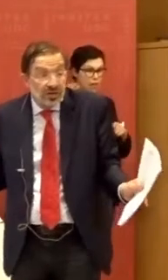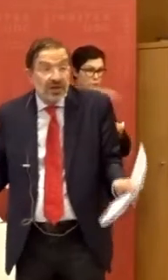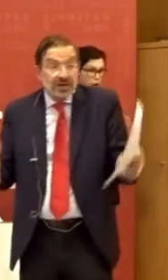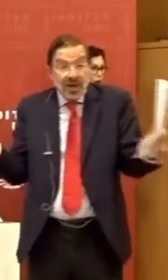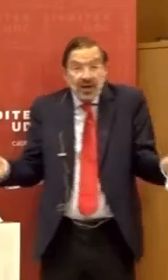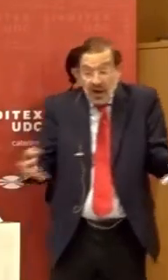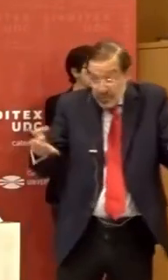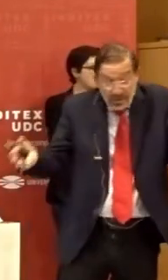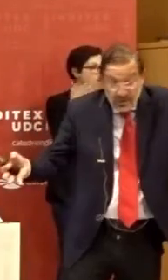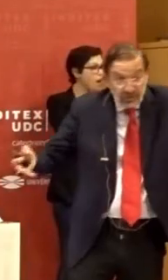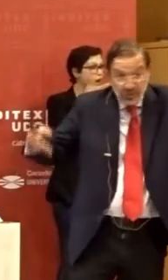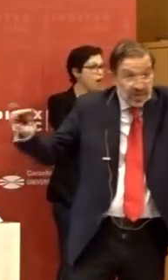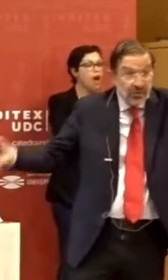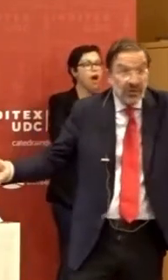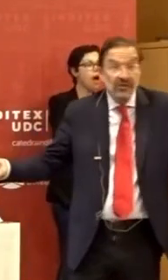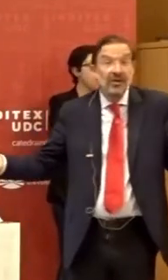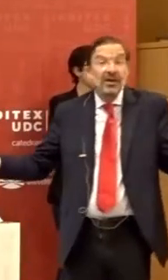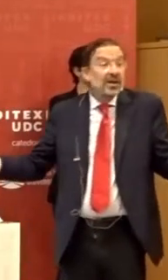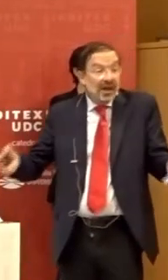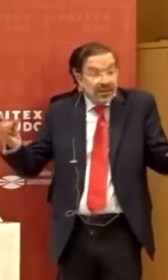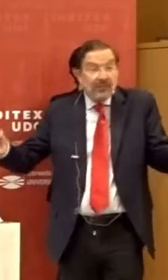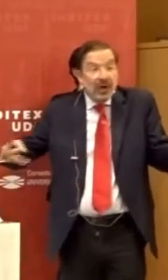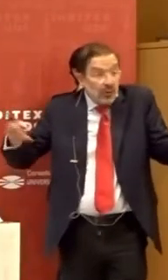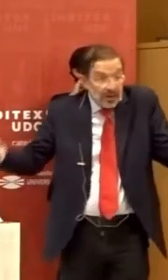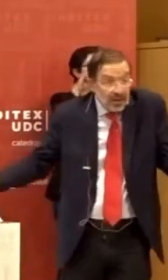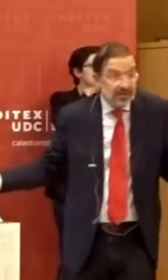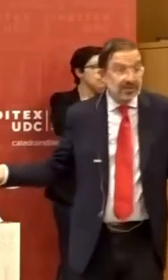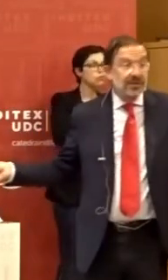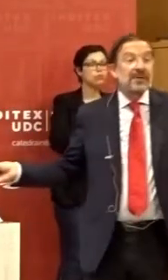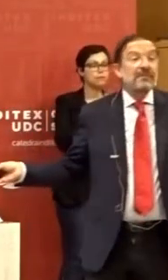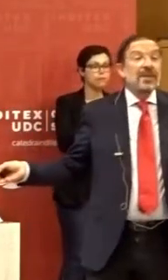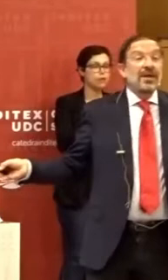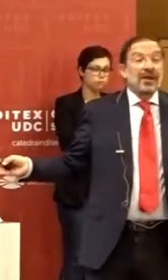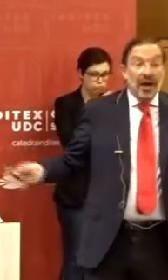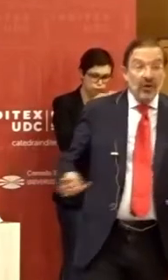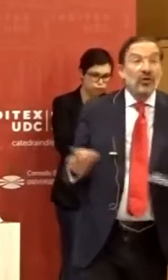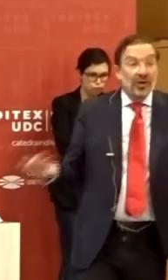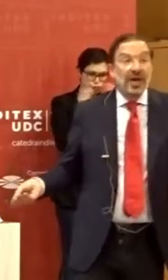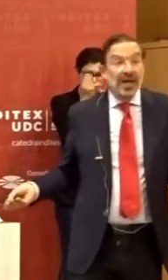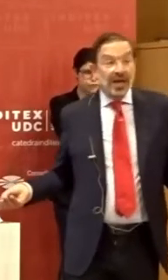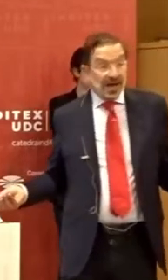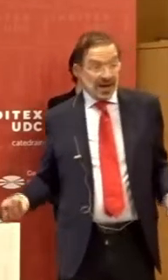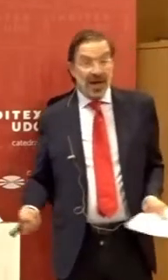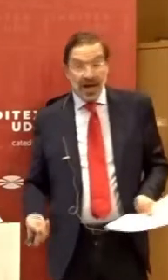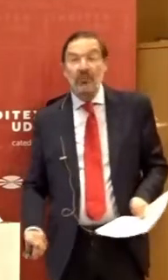todos los días era ir a un centro de una asociación y hacía manualidades. Claro,